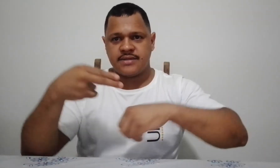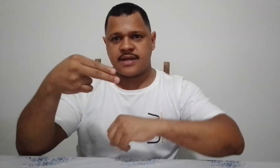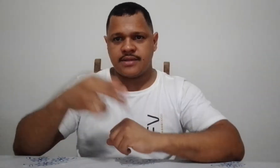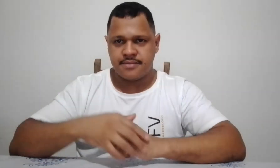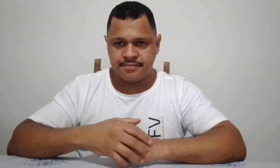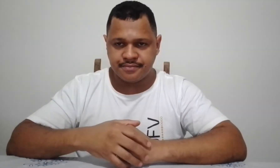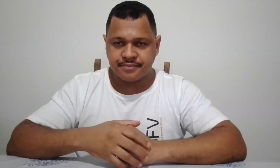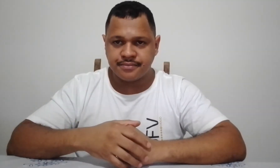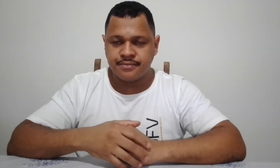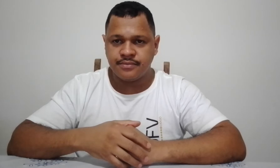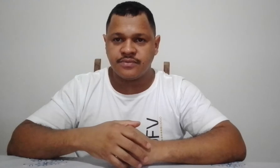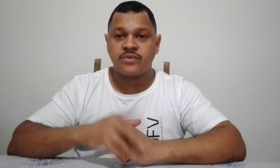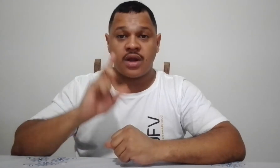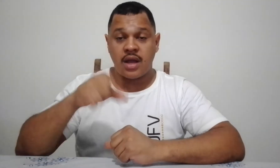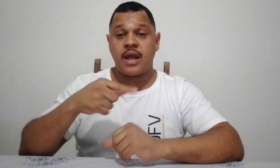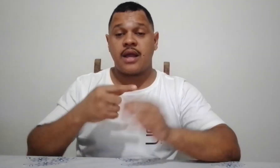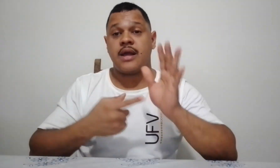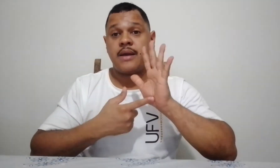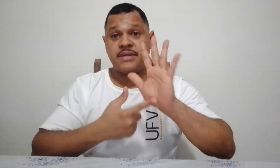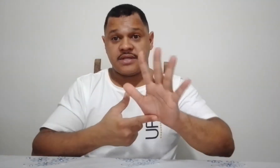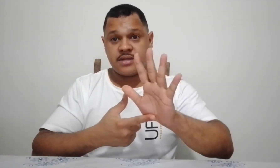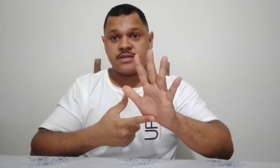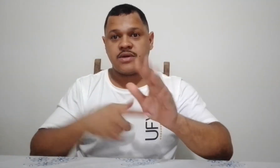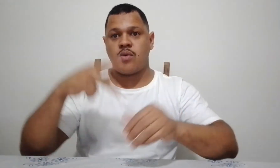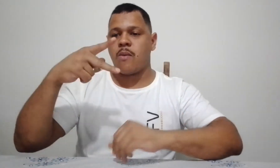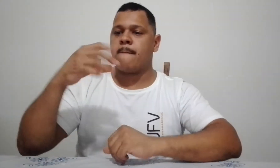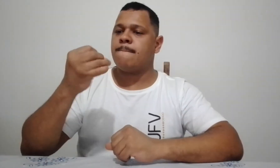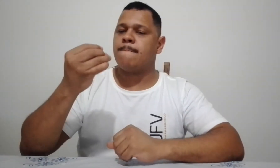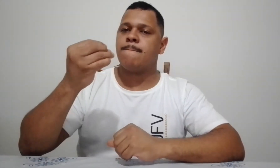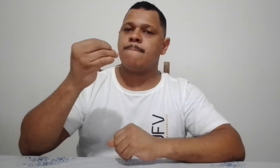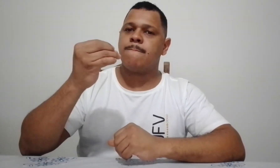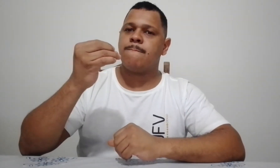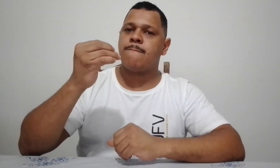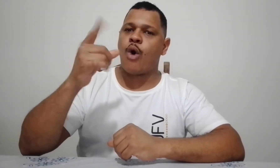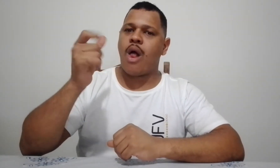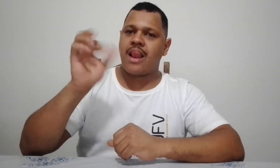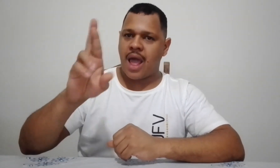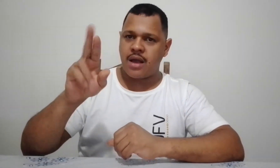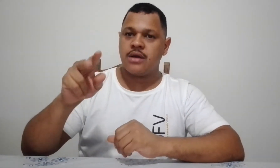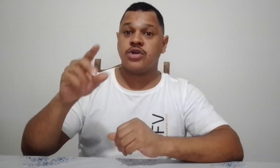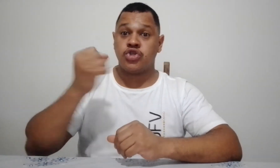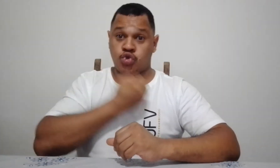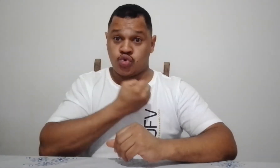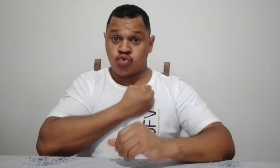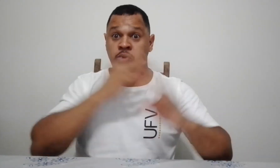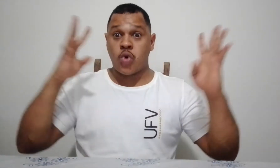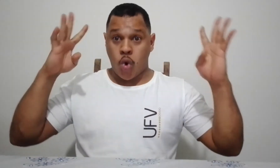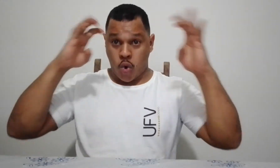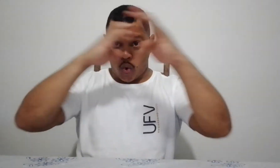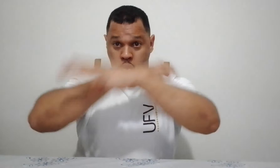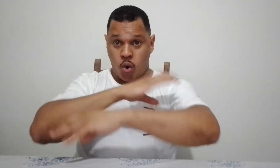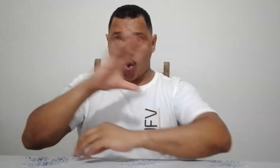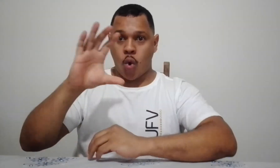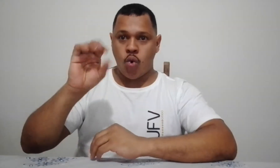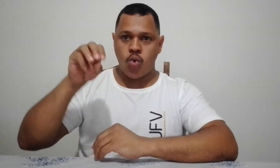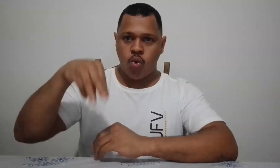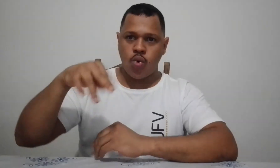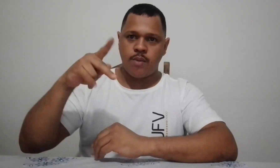de um número complexo. E esse número complexo ele também possui a representação retangular, que